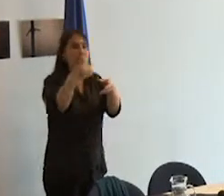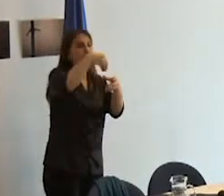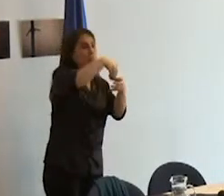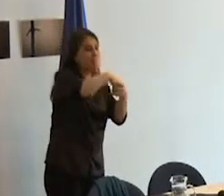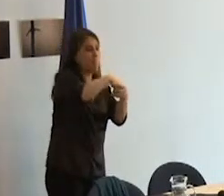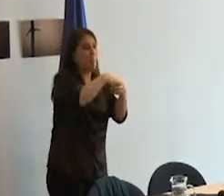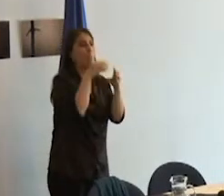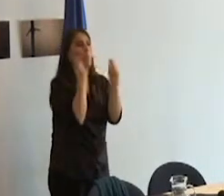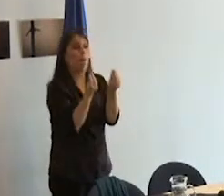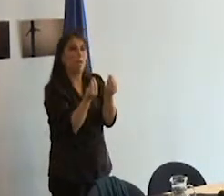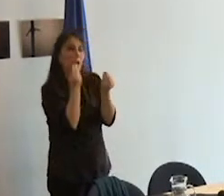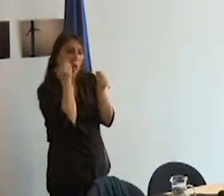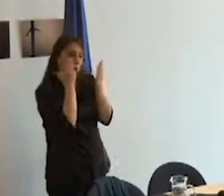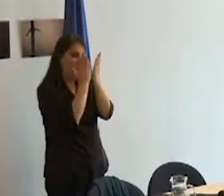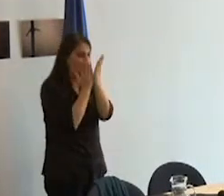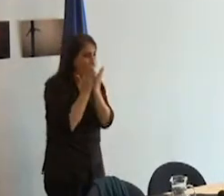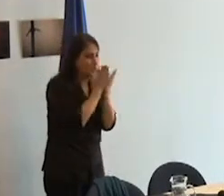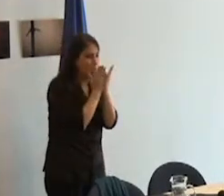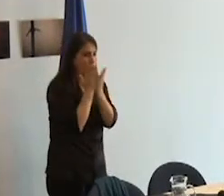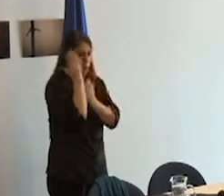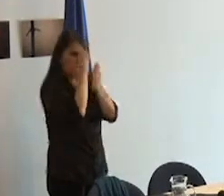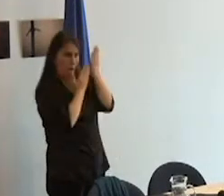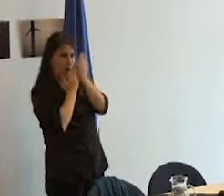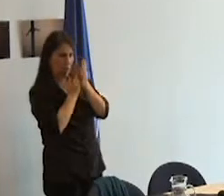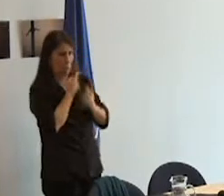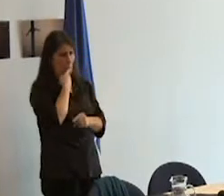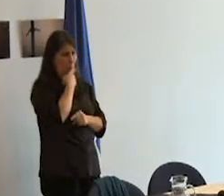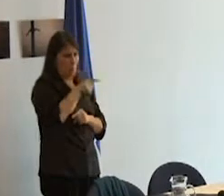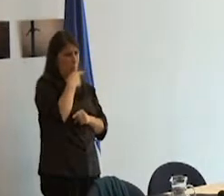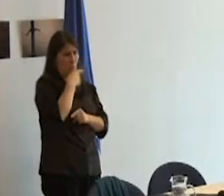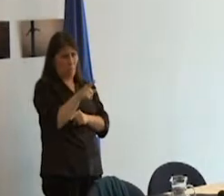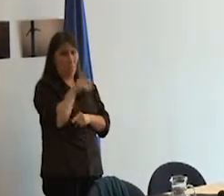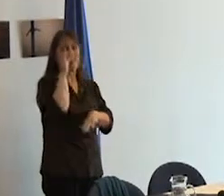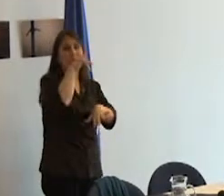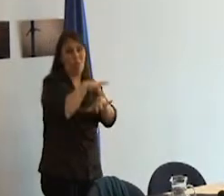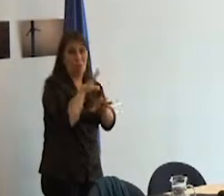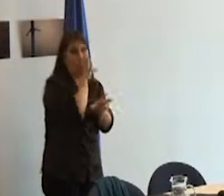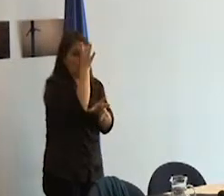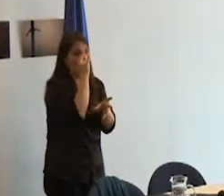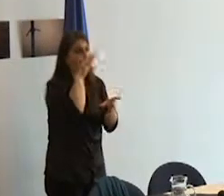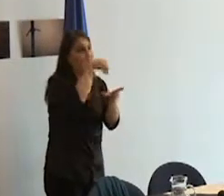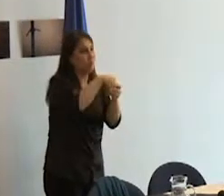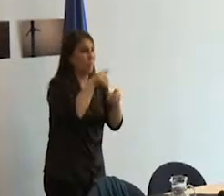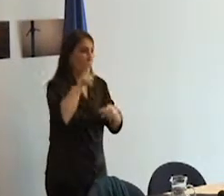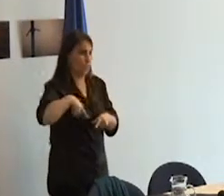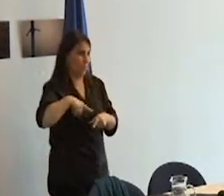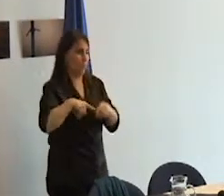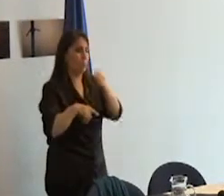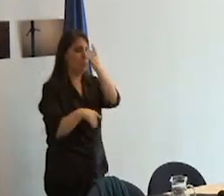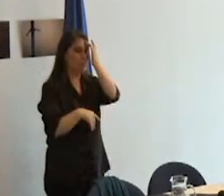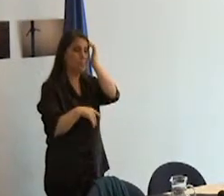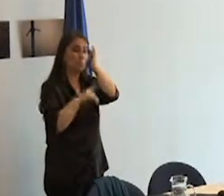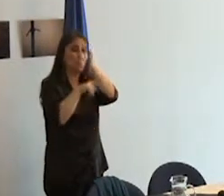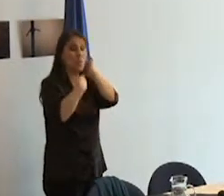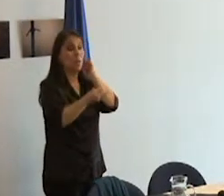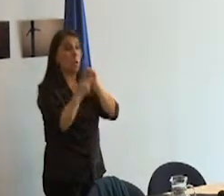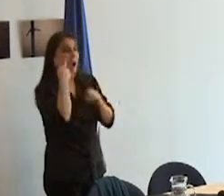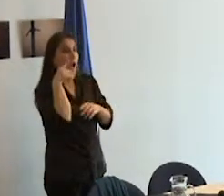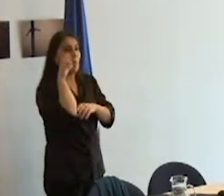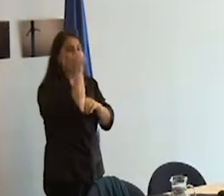y analizarlo en su rareza. Décadas después se comienza a cuestionar esa escuela que busca